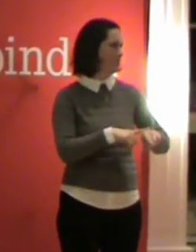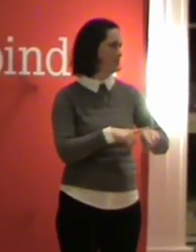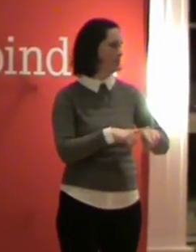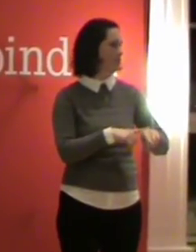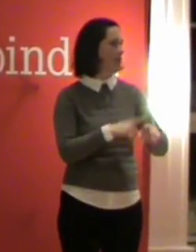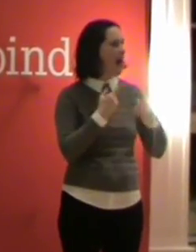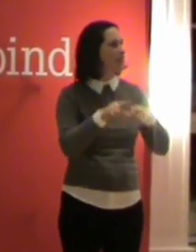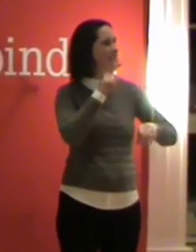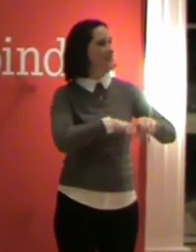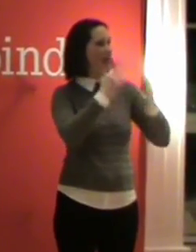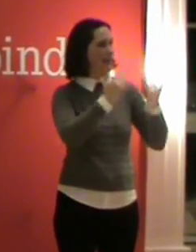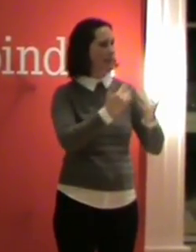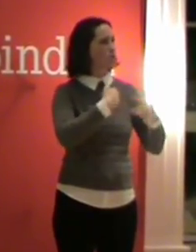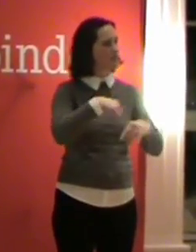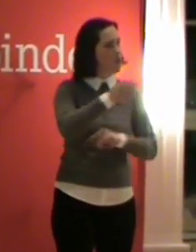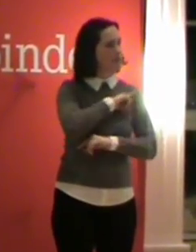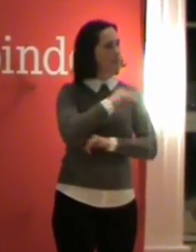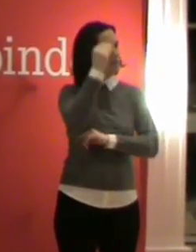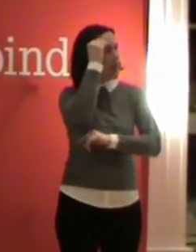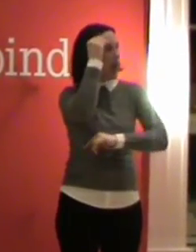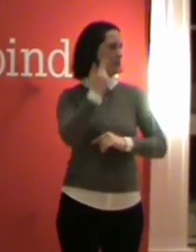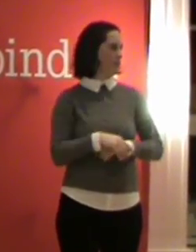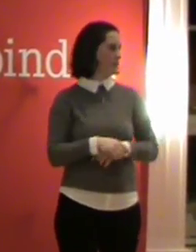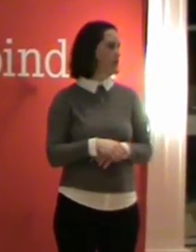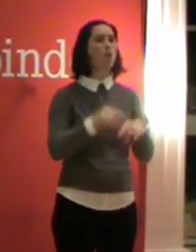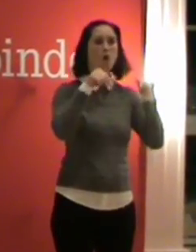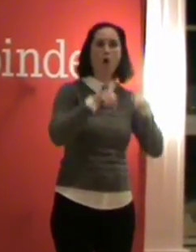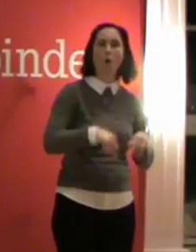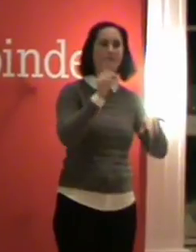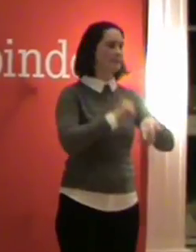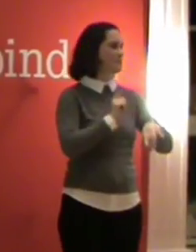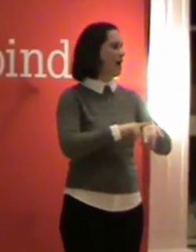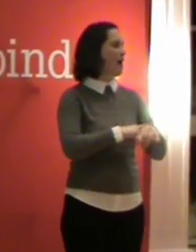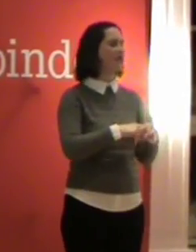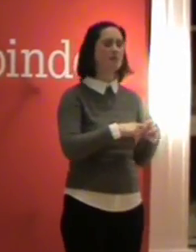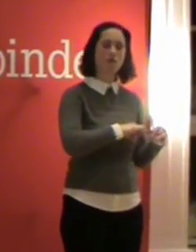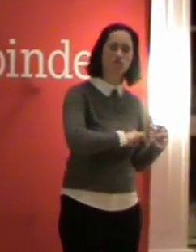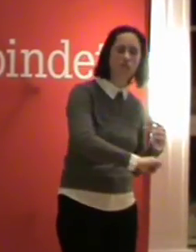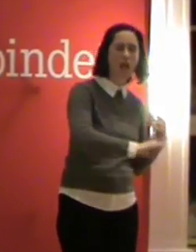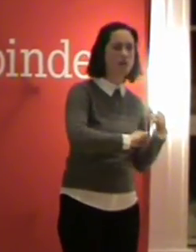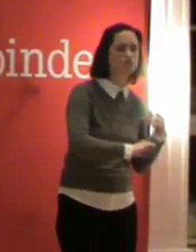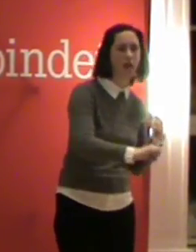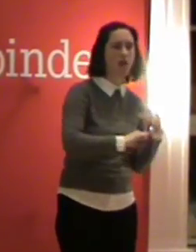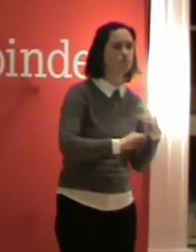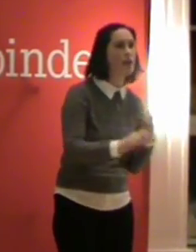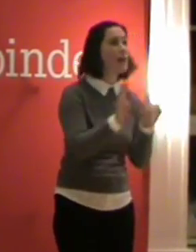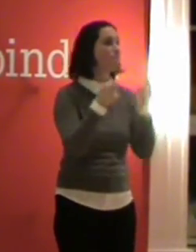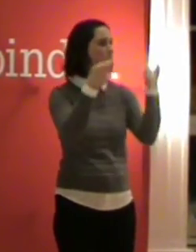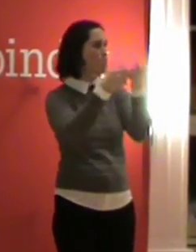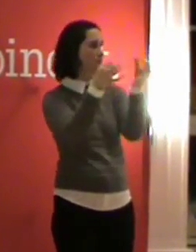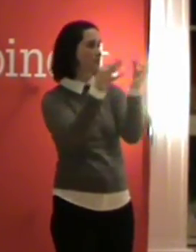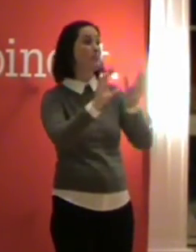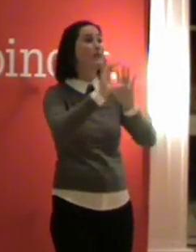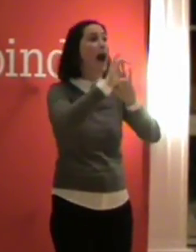Zeitrechnung, von der ich was lernen kann. Erst recht in dieser heute super beschleunigten Welt, in der im Bundestag, wenn du in einer